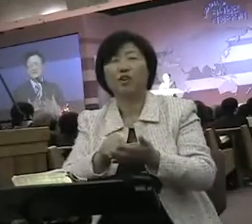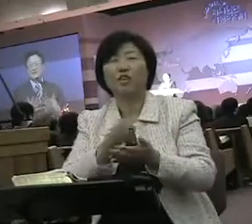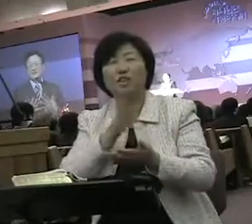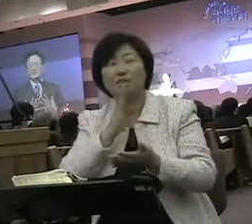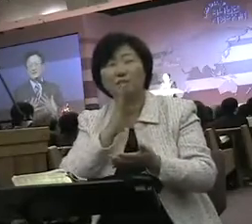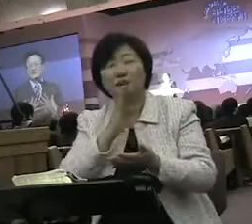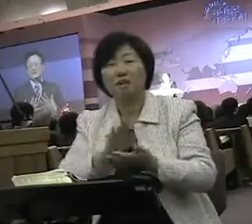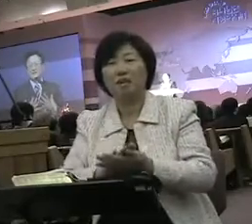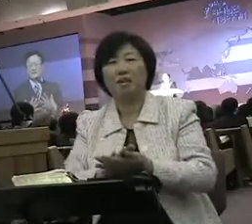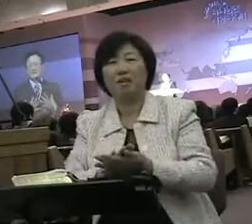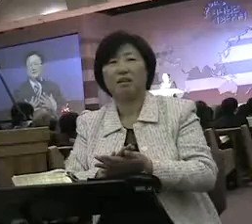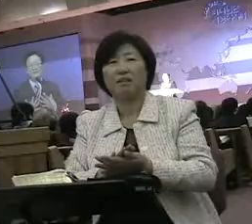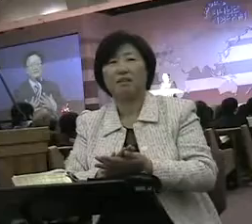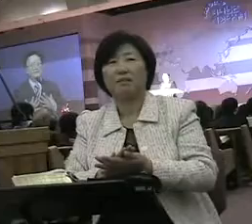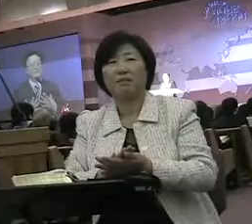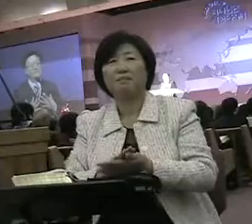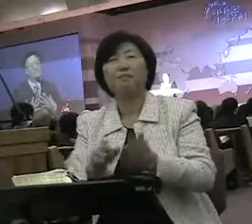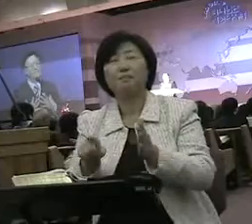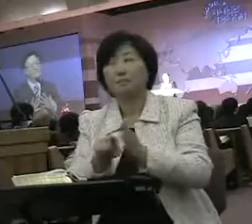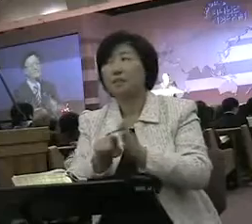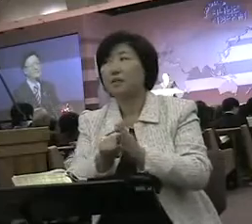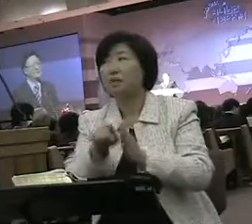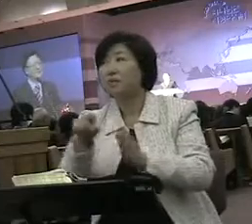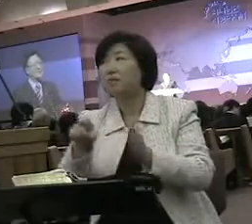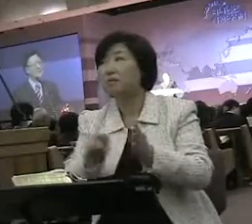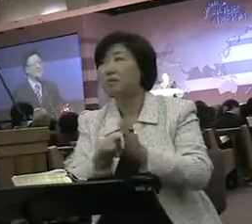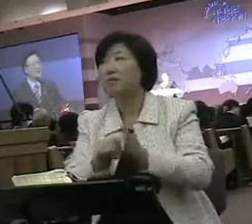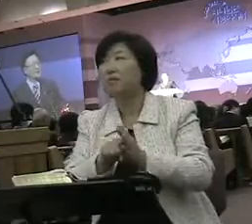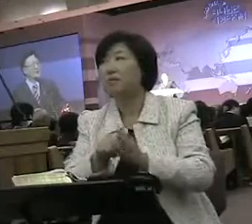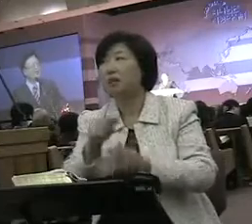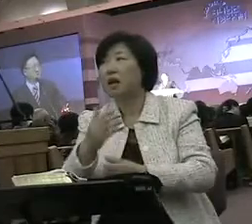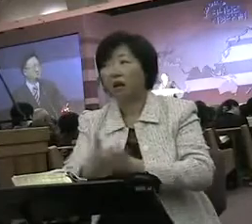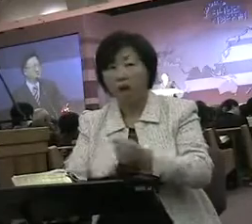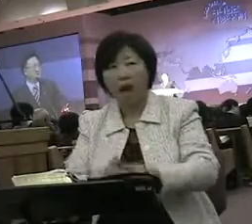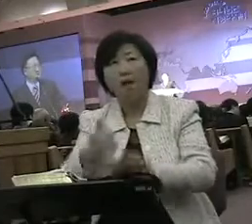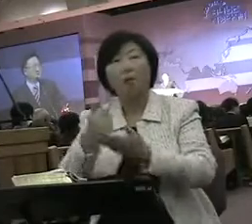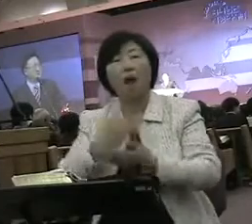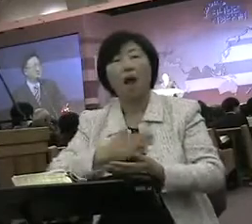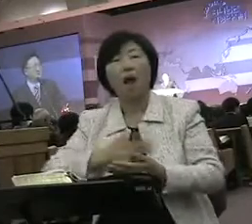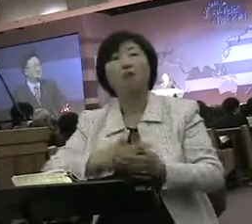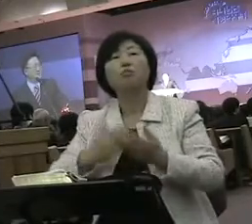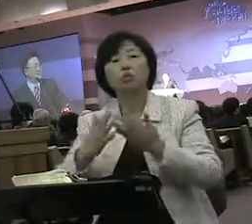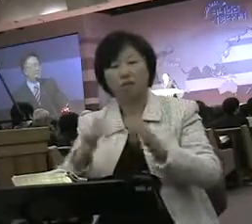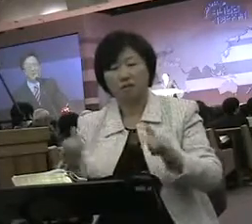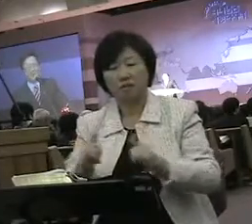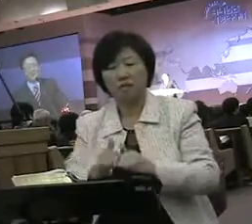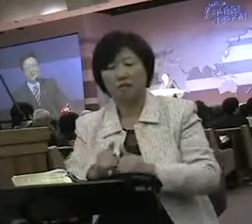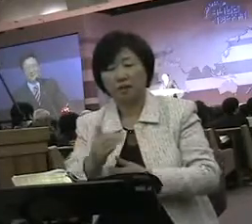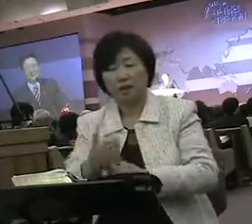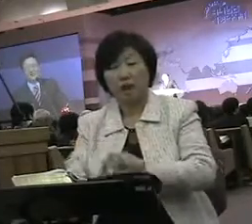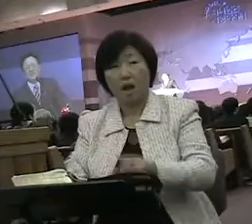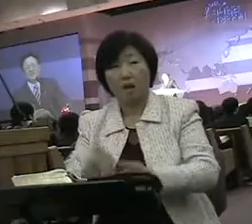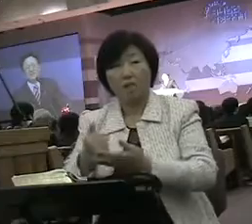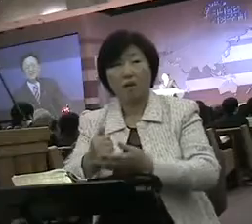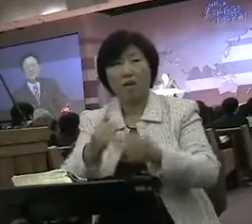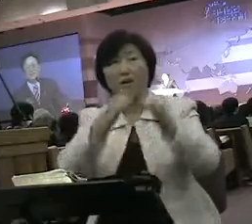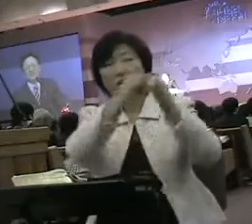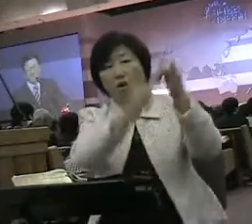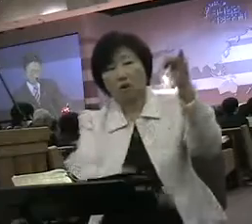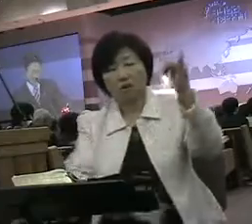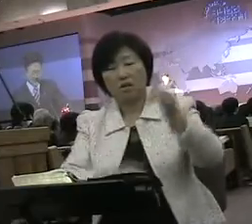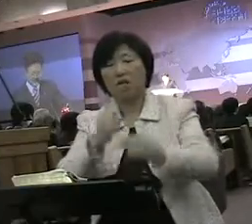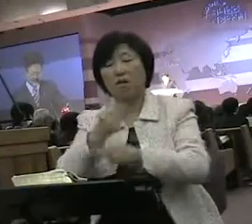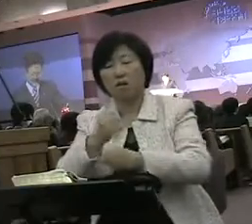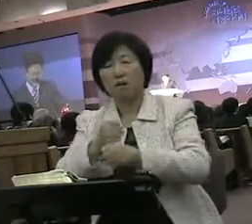정말 이 믿음이, 하나님을 아는 분들, 하나님의 역사를 만들어갈 수 있는